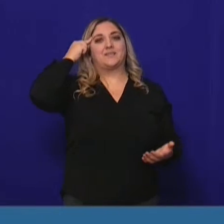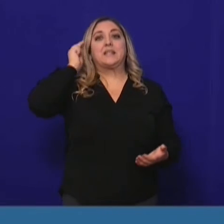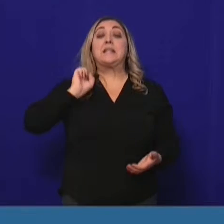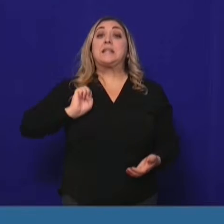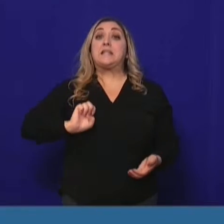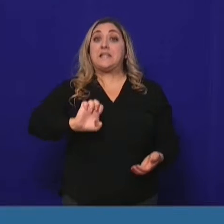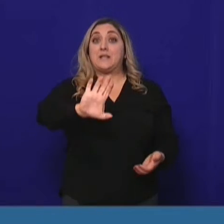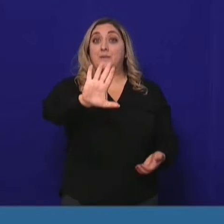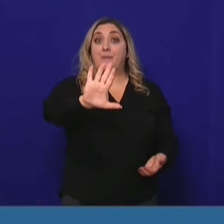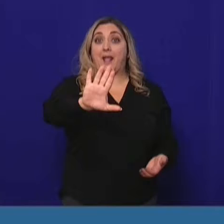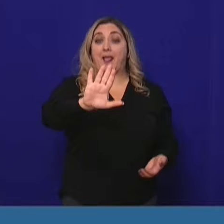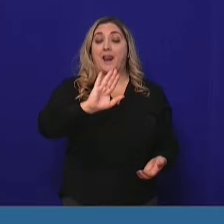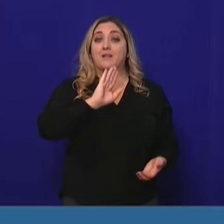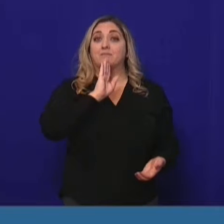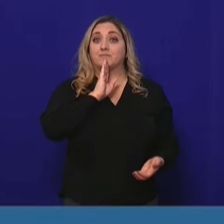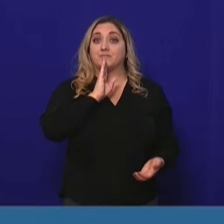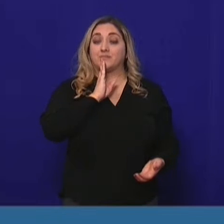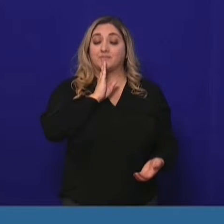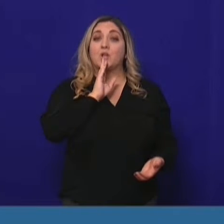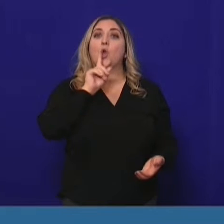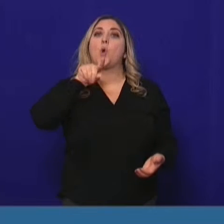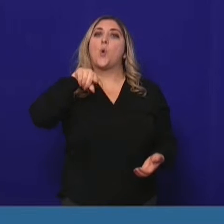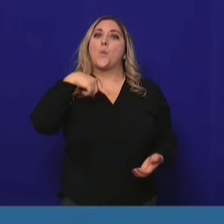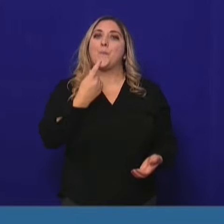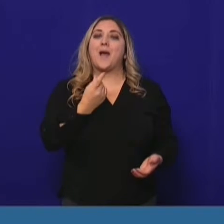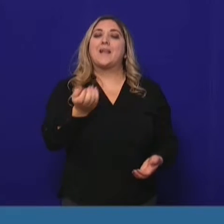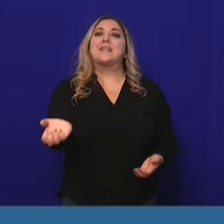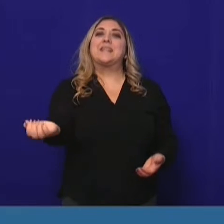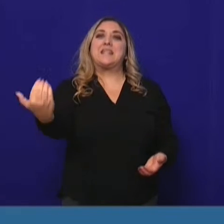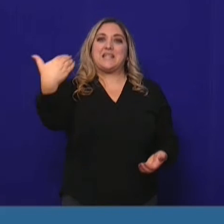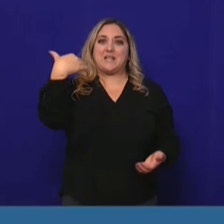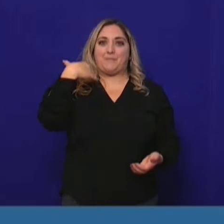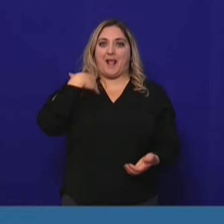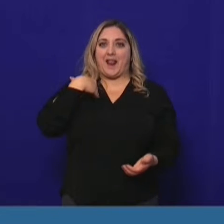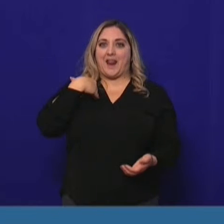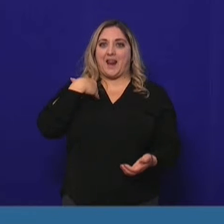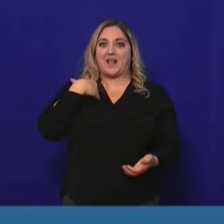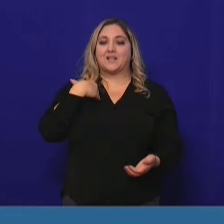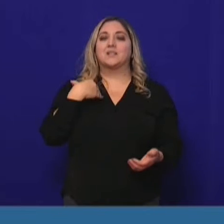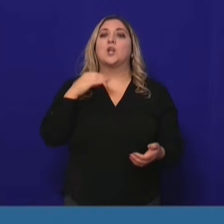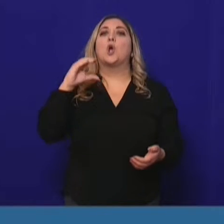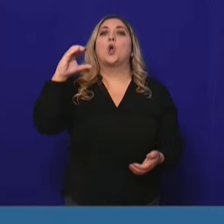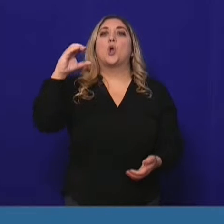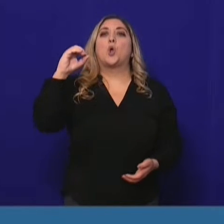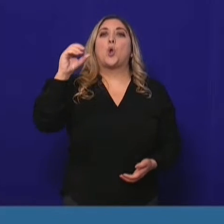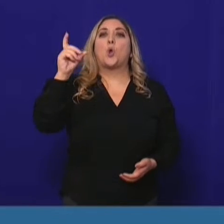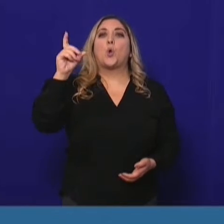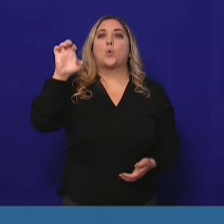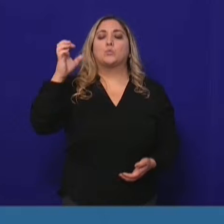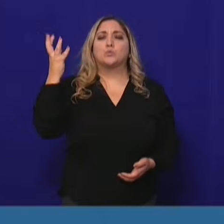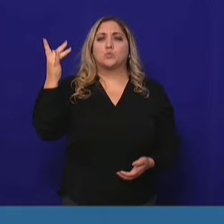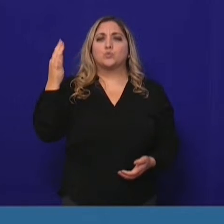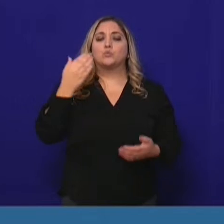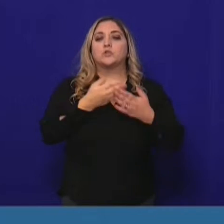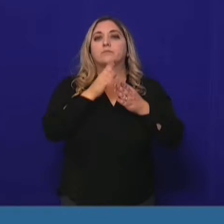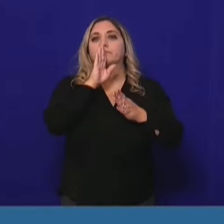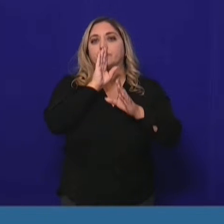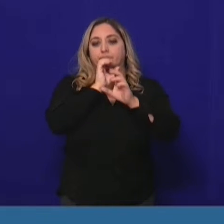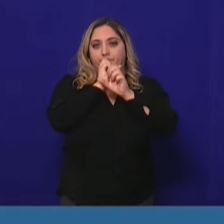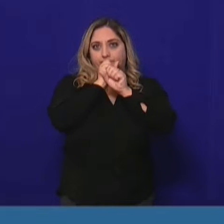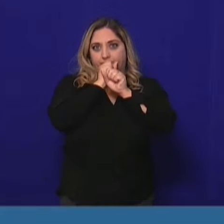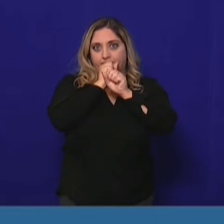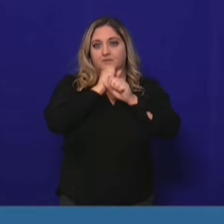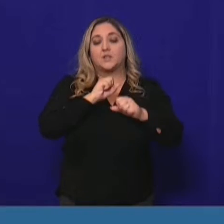l-email address tiegħek u mbagħad ħatkun qed tirċievi email lura b'code biex aħna hawnhekk